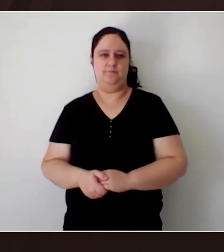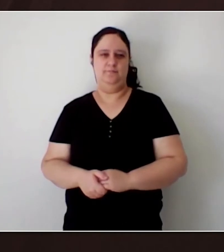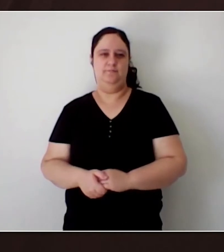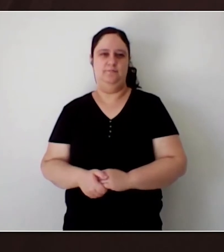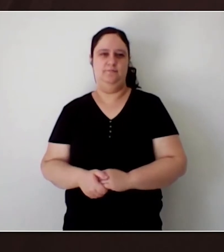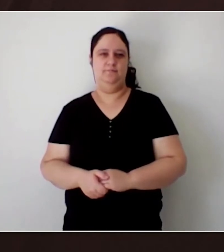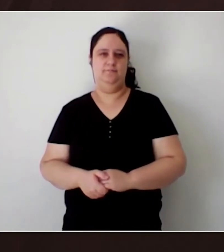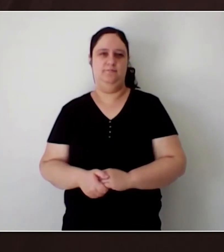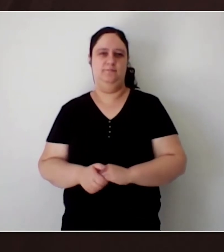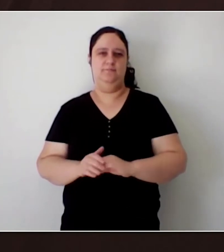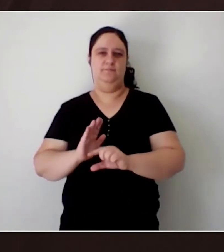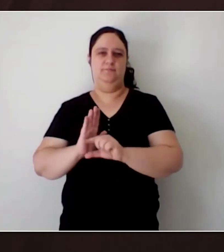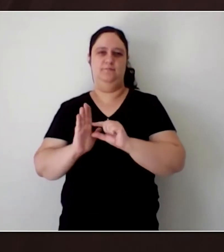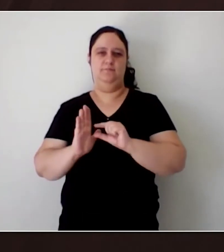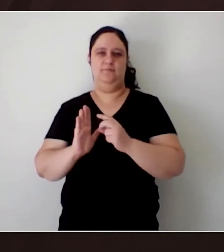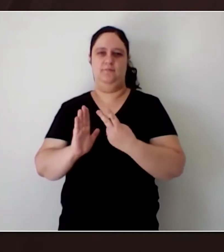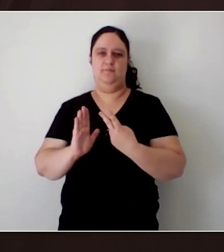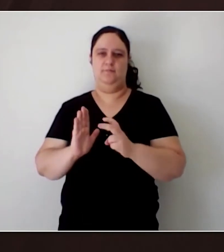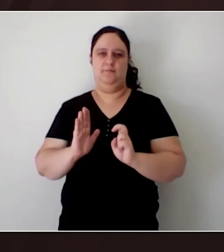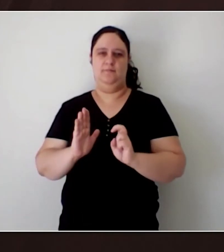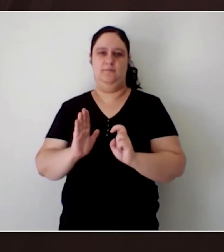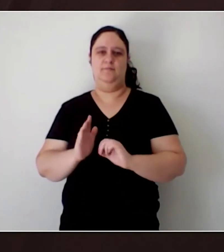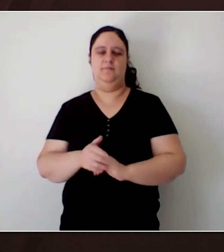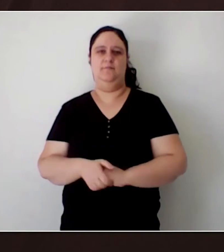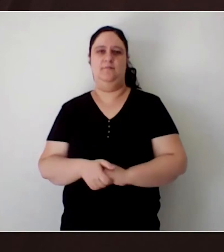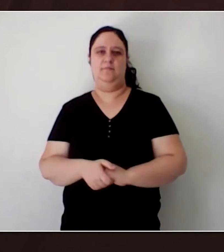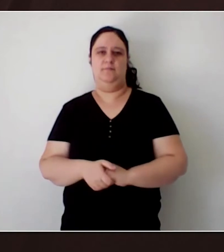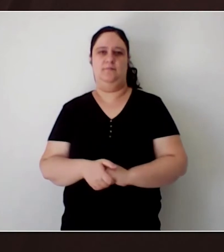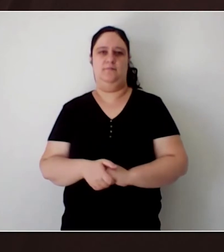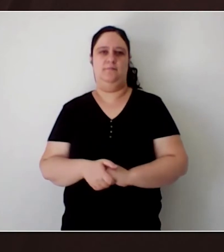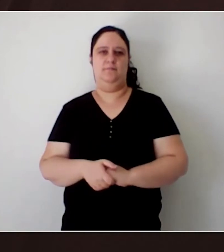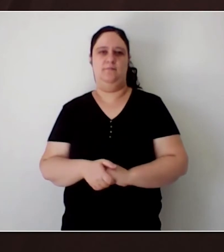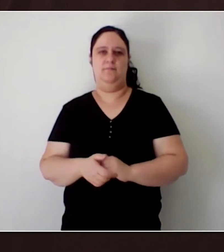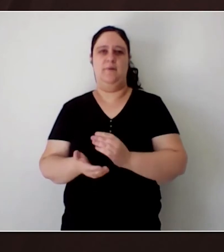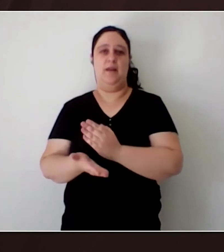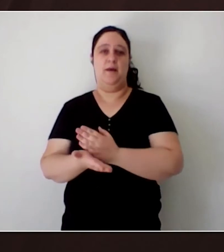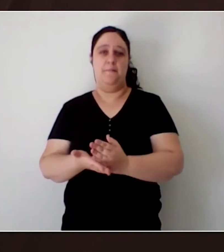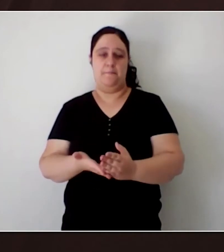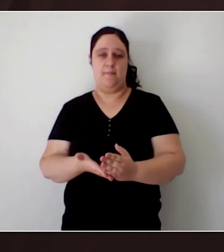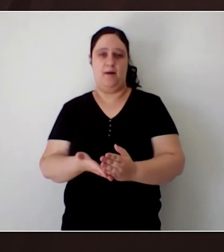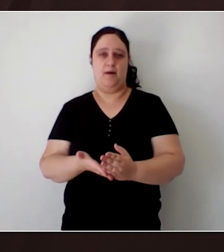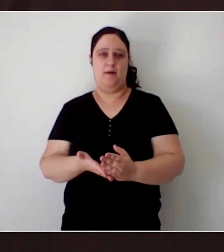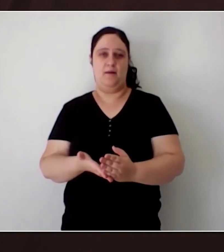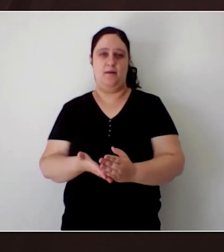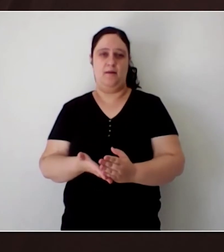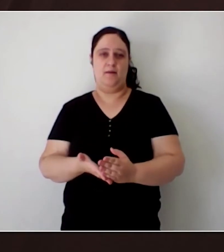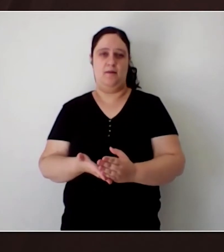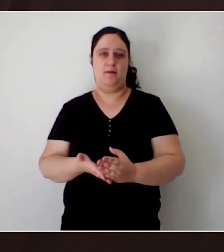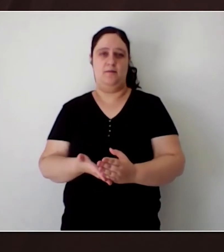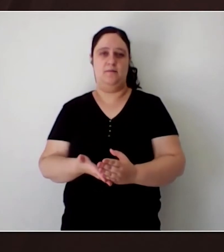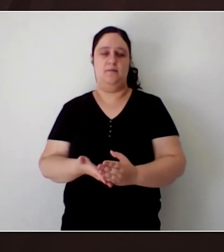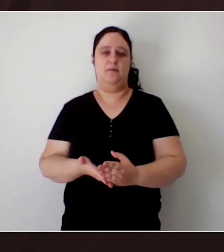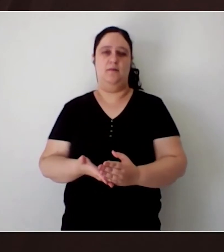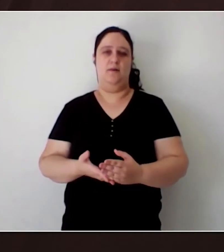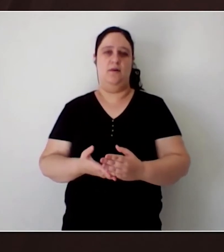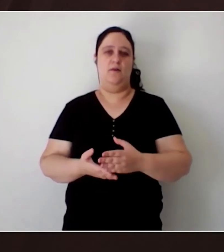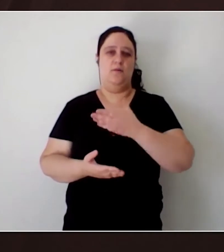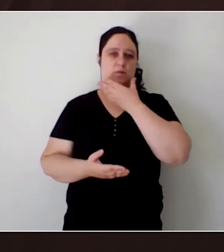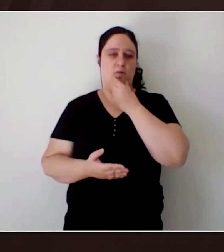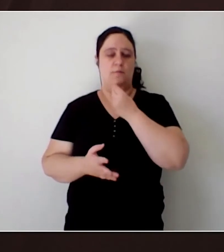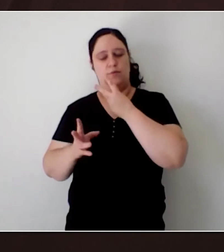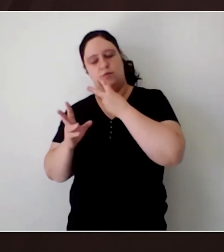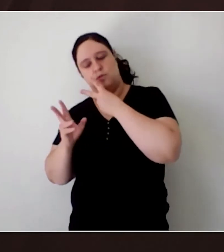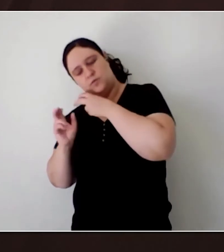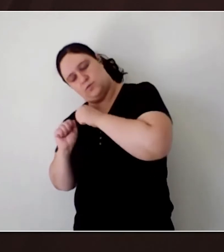Versículo 25. Mas enquanto os homens dormiam, veio o inimigo dele, semeou o joio no